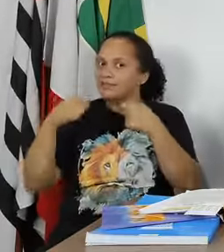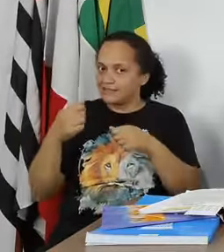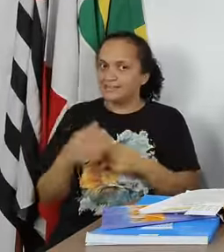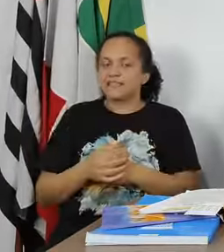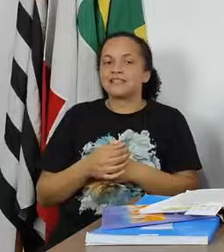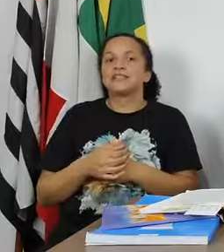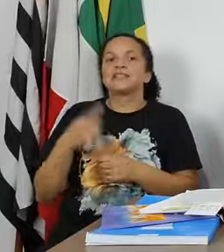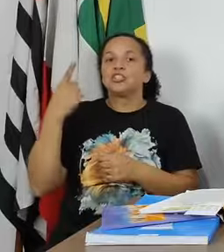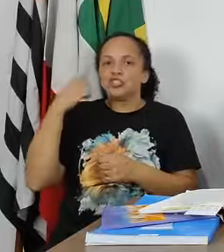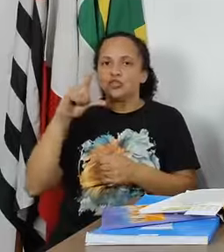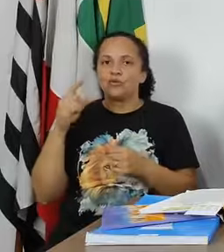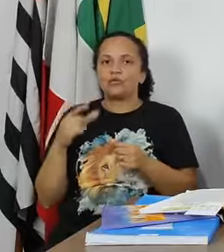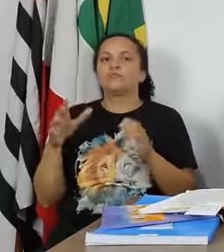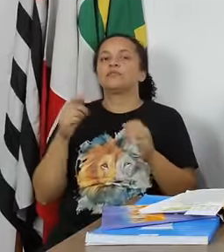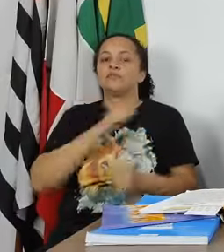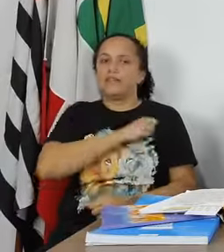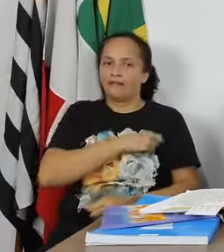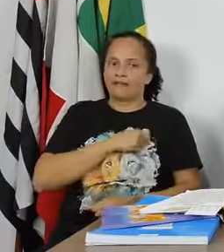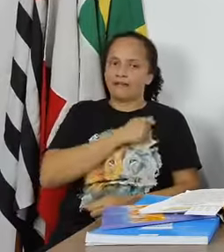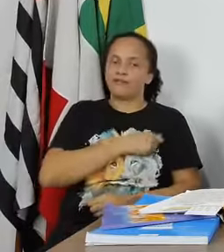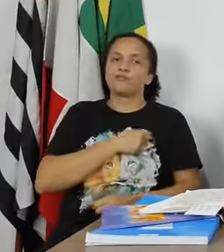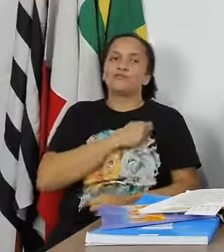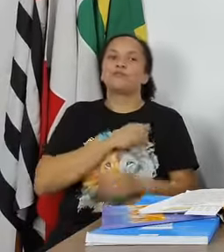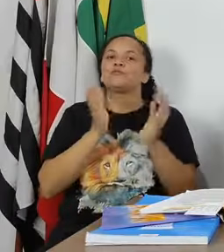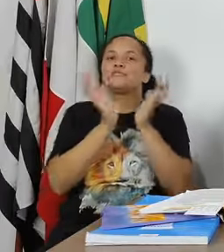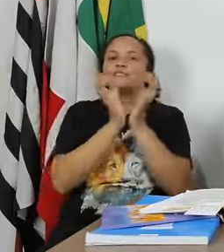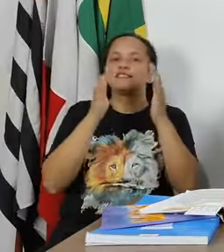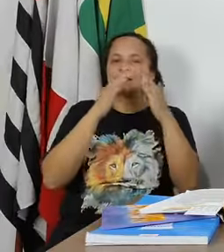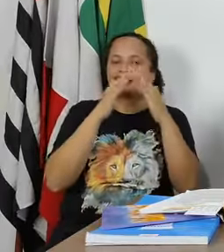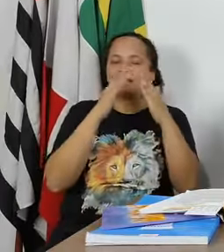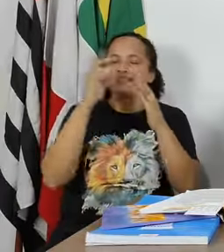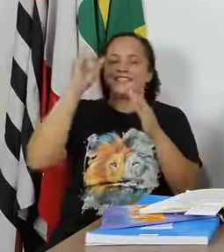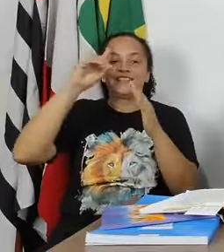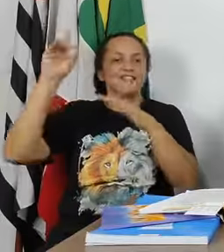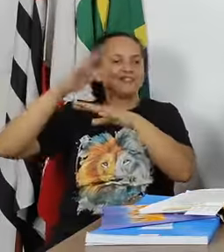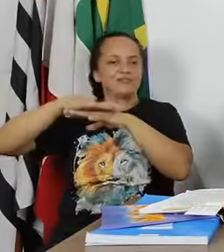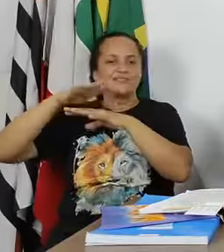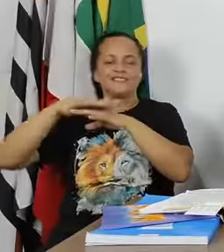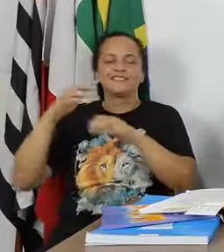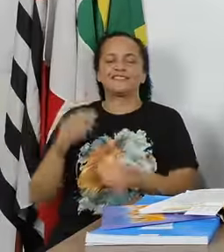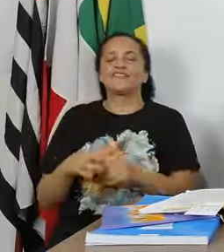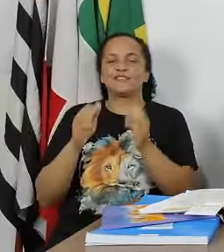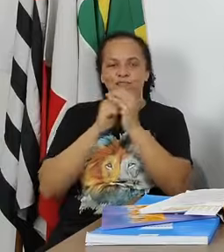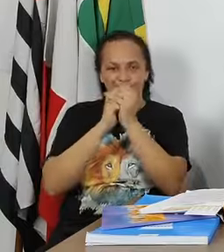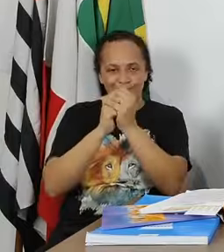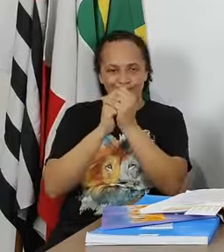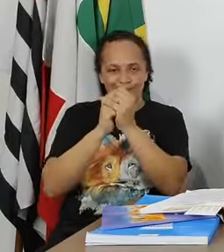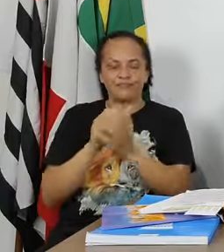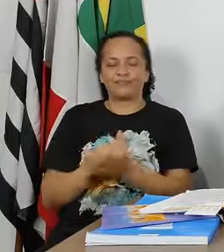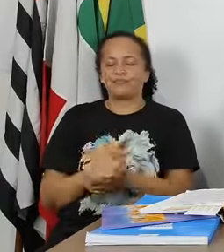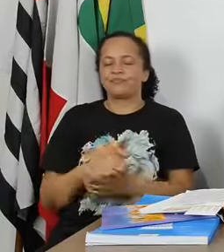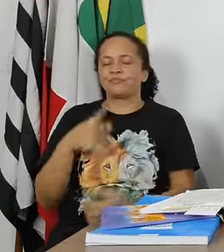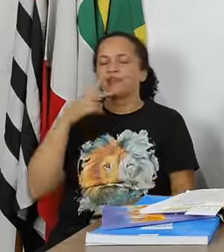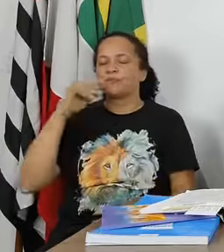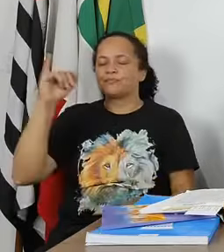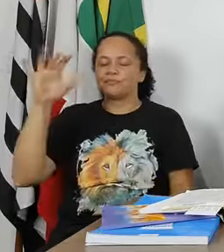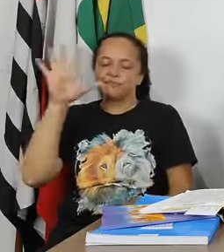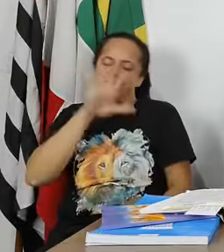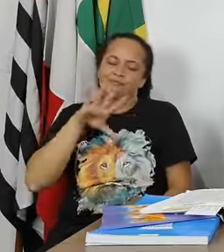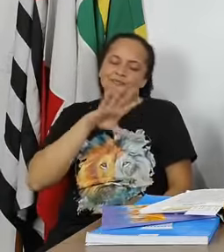em agosto. Não perca essa oportunidade. Deus tem agido nas nossas células. Amém? Então, vamos orar. Pai